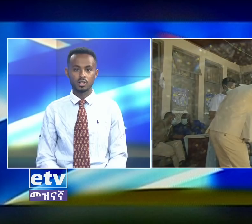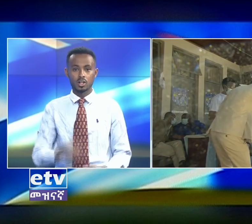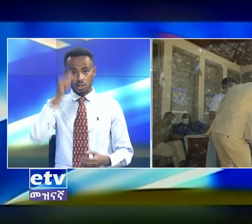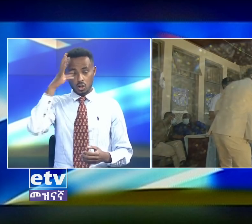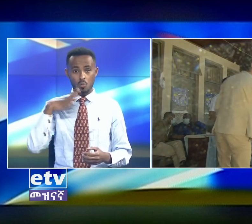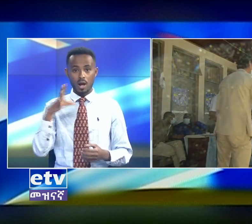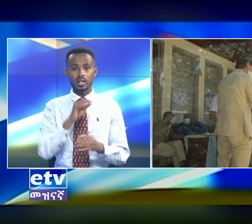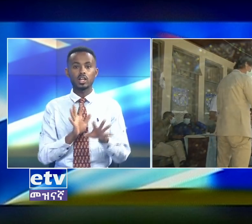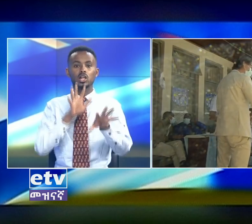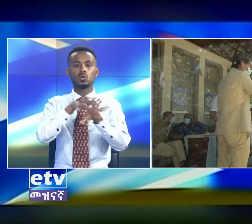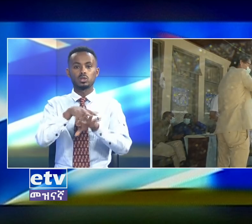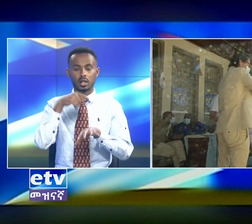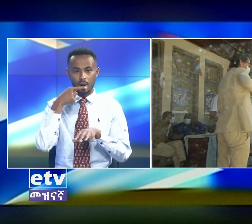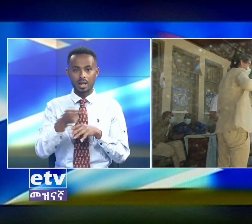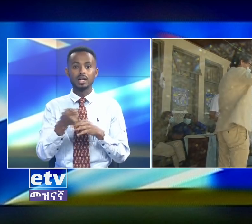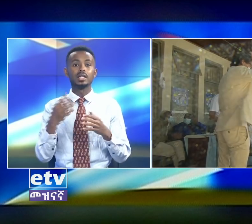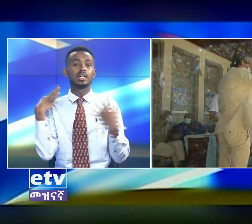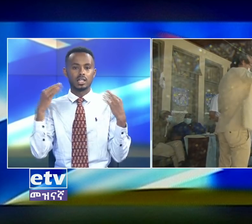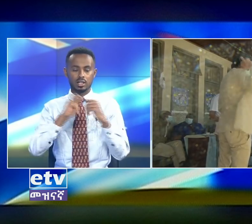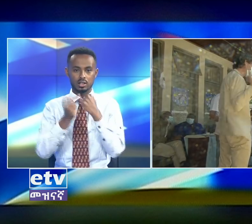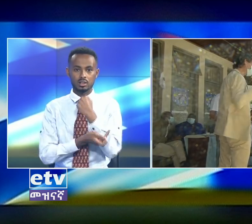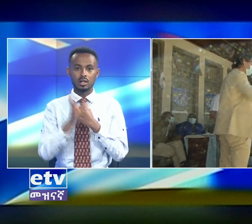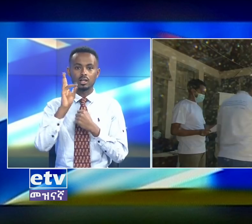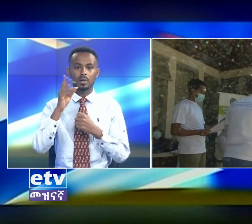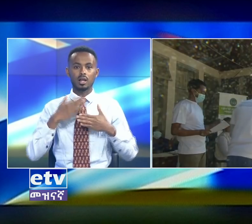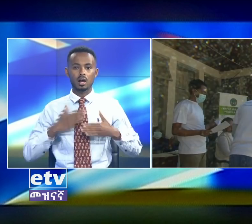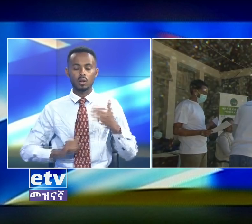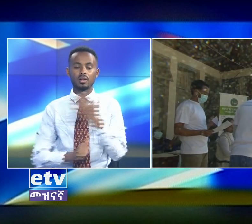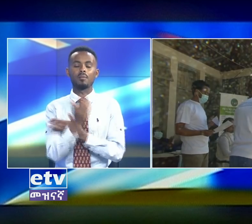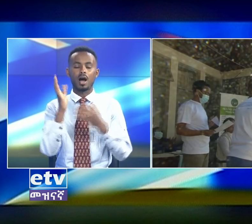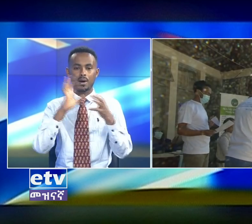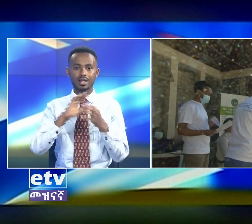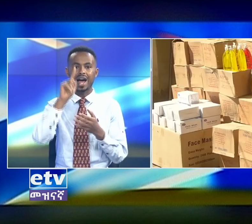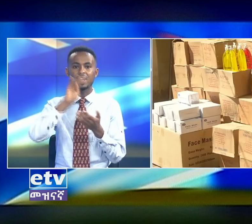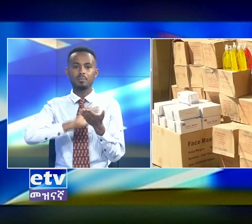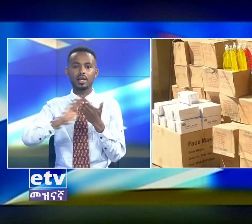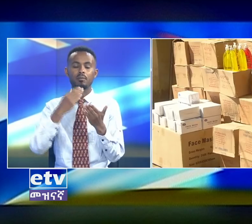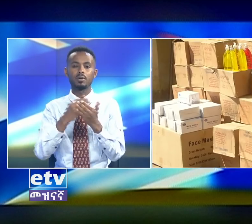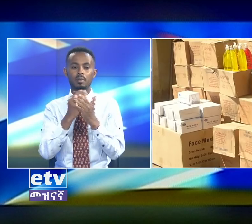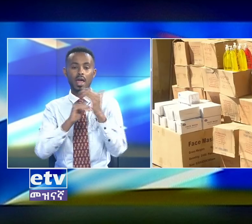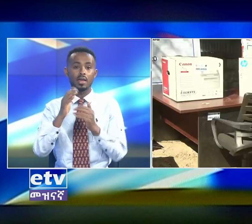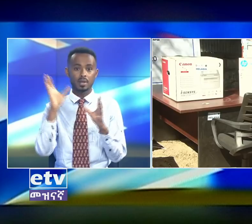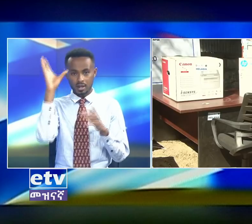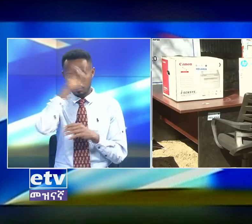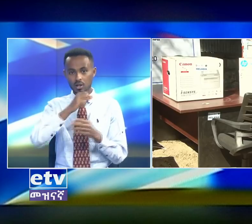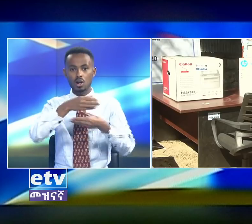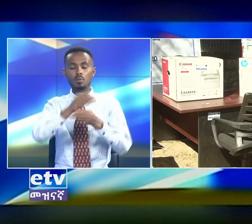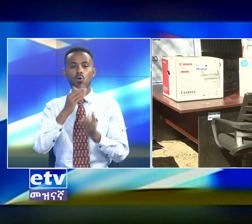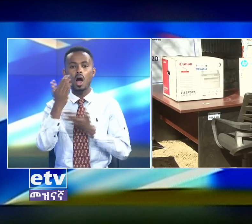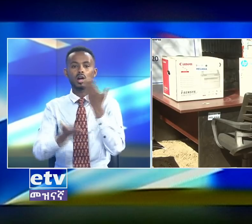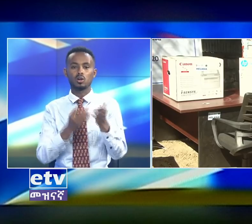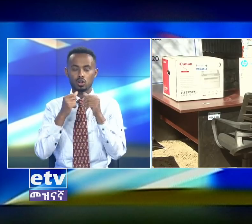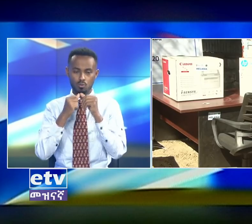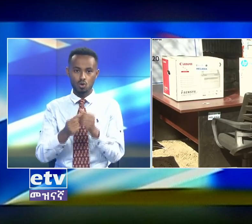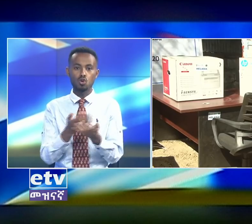ሂዩማኒቲ ኤንድ ኢንክሉዥን የተባለ ግብረሰናይ ድርጅት ለሰባት አካል ጉዳተኛ ማህበራት ከ1,000,000 ብር በላይ የሚገመት ለቢሮ አገልግሎት